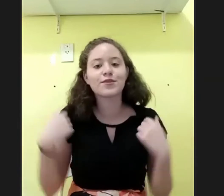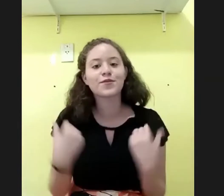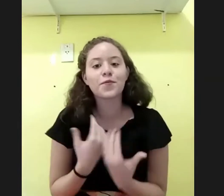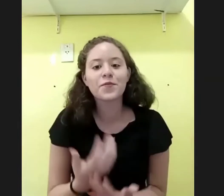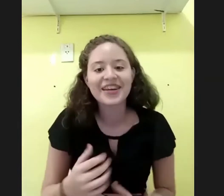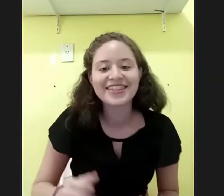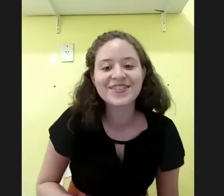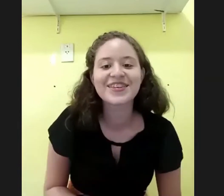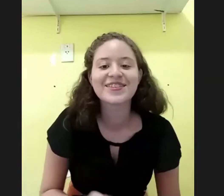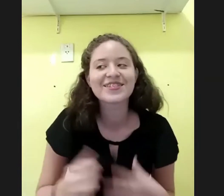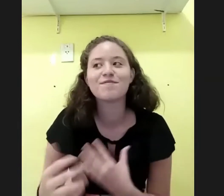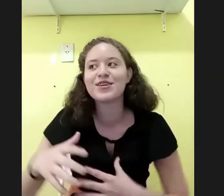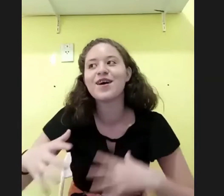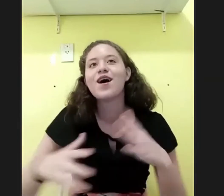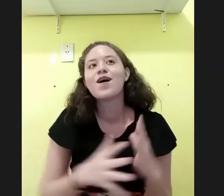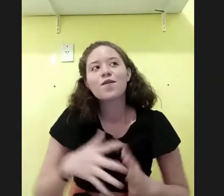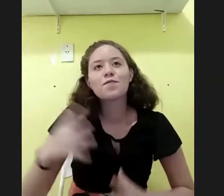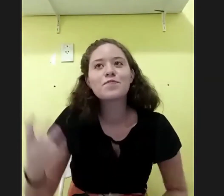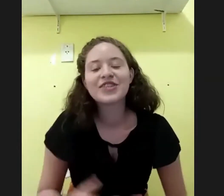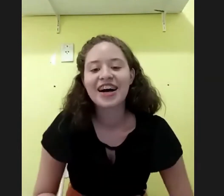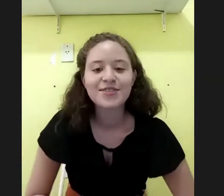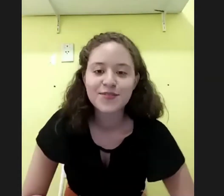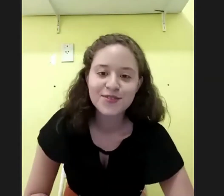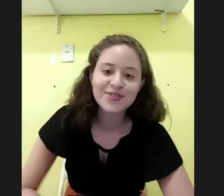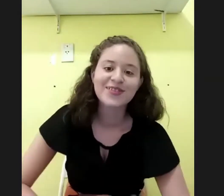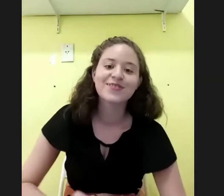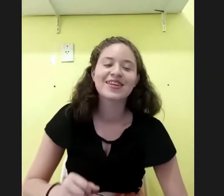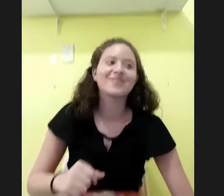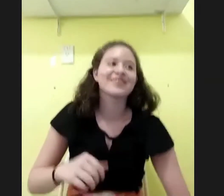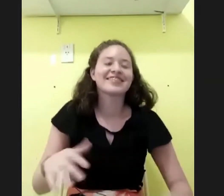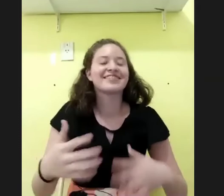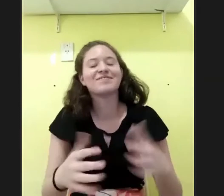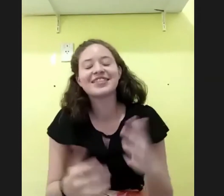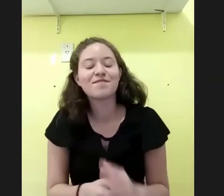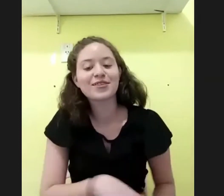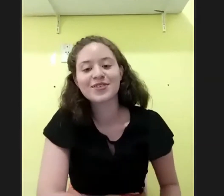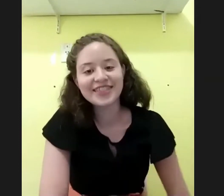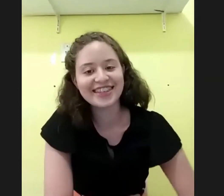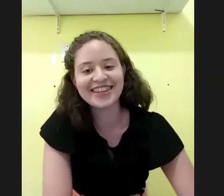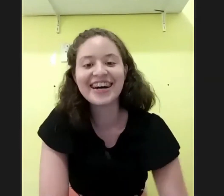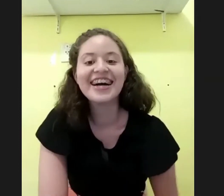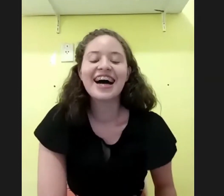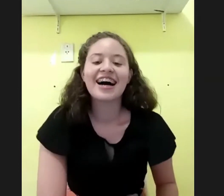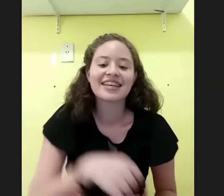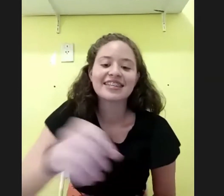com medo, eu não sabia como puxar assunto, eu ficava me tremendo todinho. Até